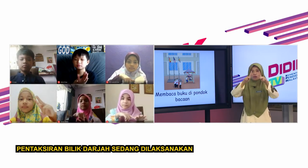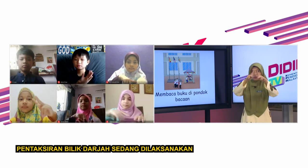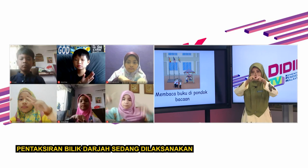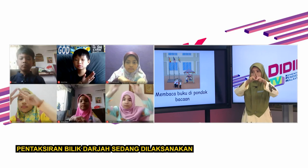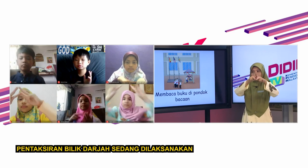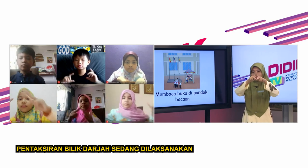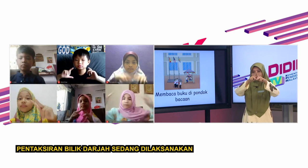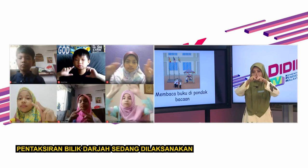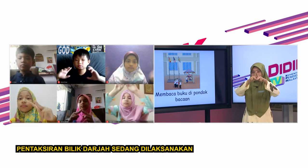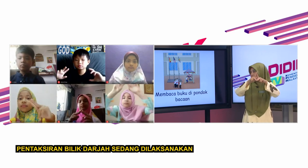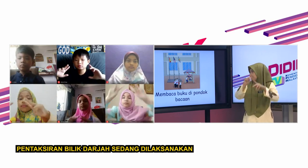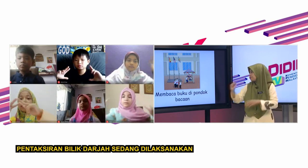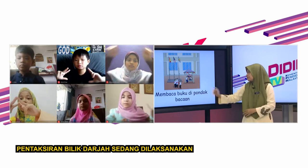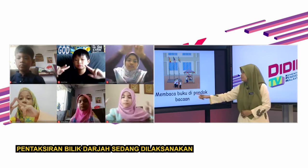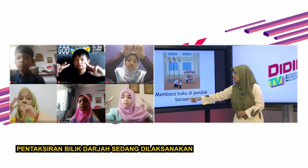Pondok.